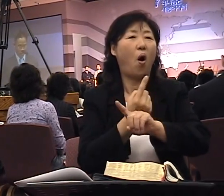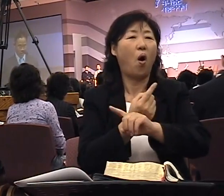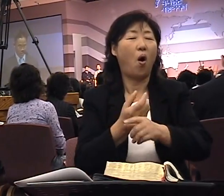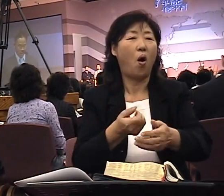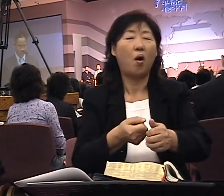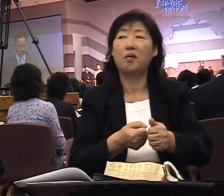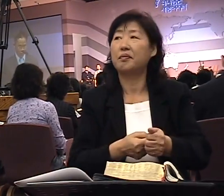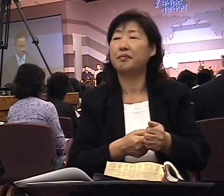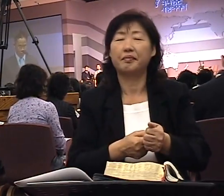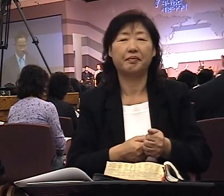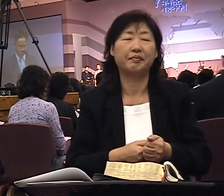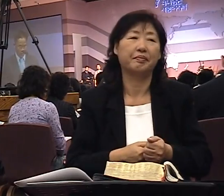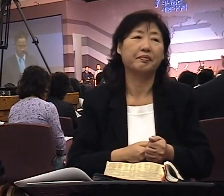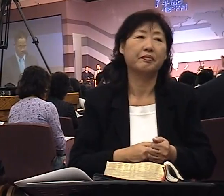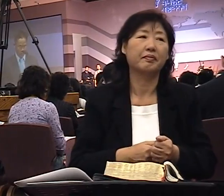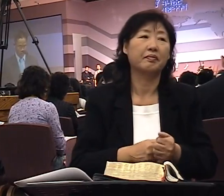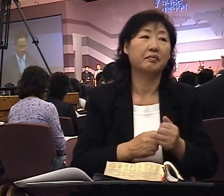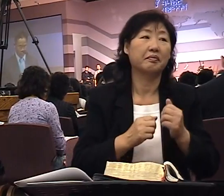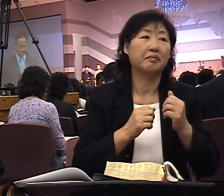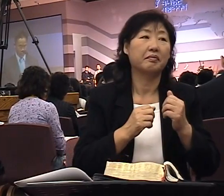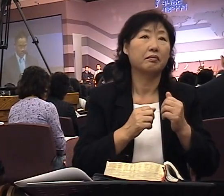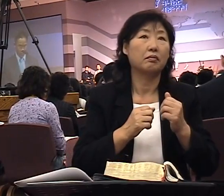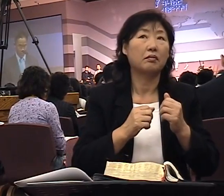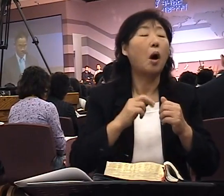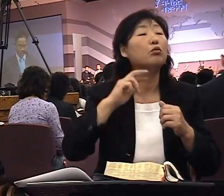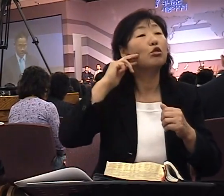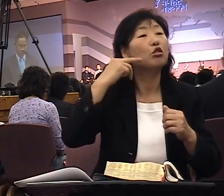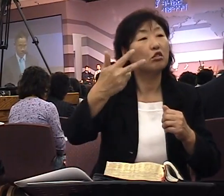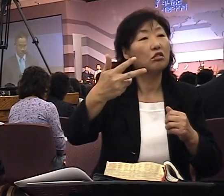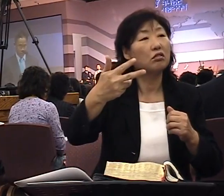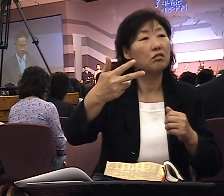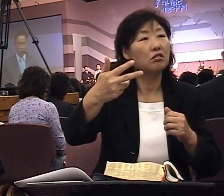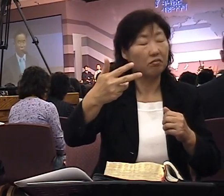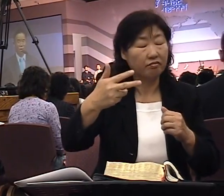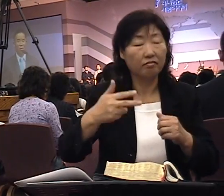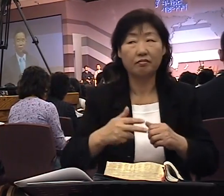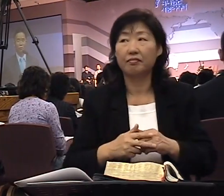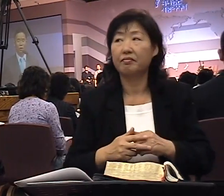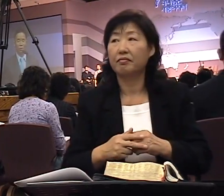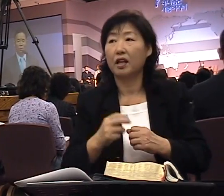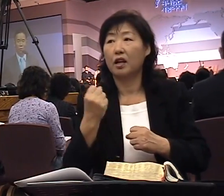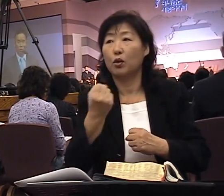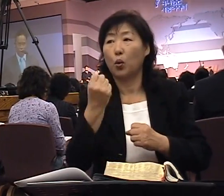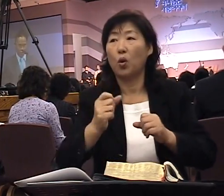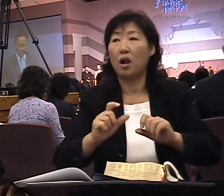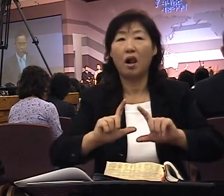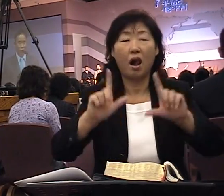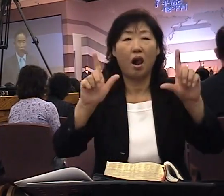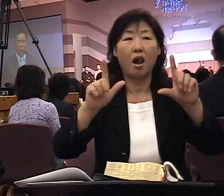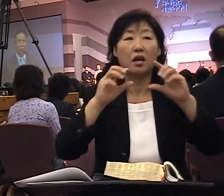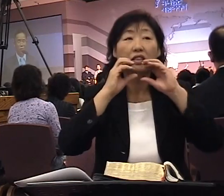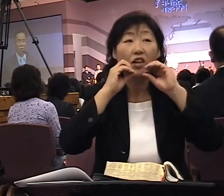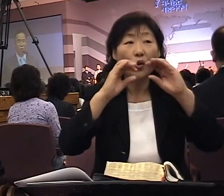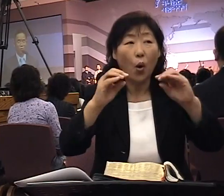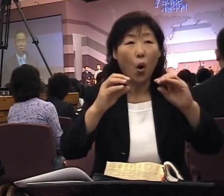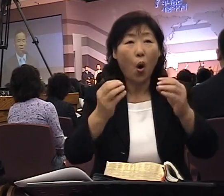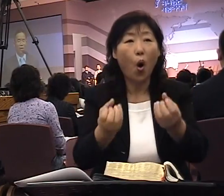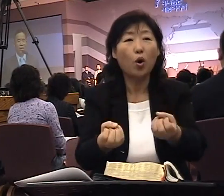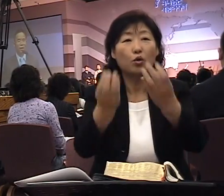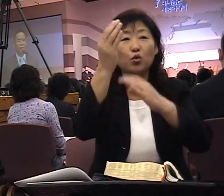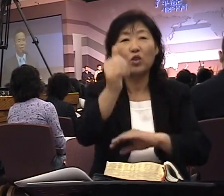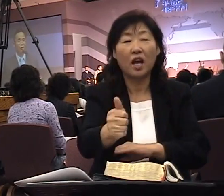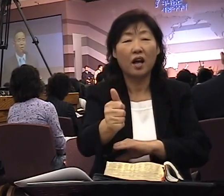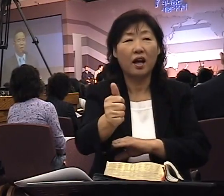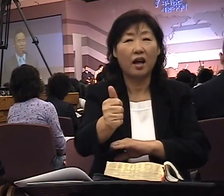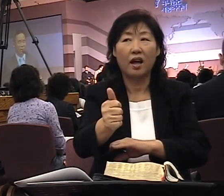있습니다. 그리고 선교 소식 잠깐 보시면요. 이번 주 토요일 클리프 주최로 선교지에